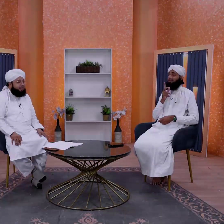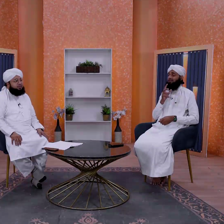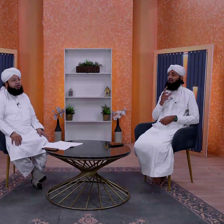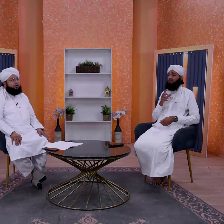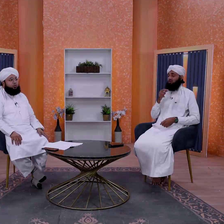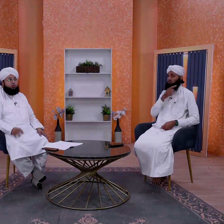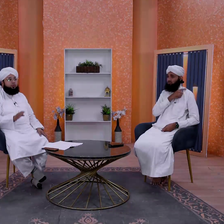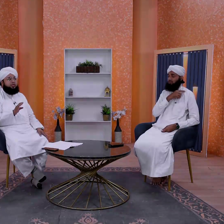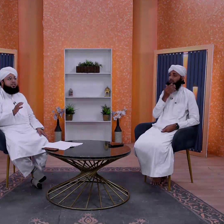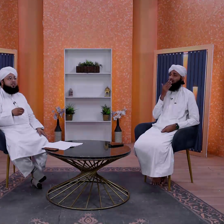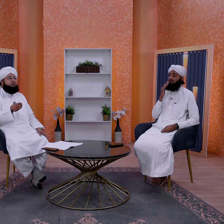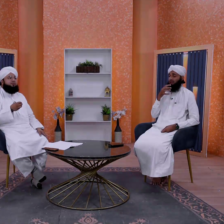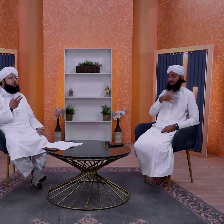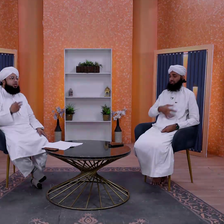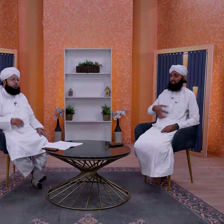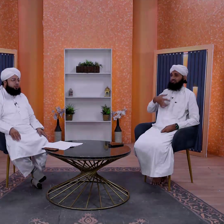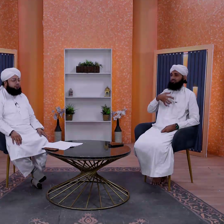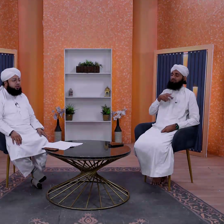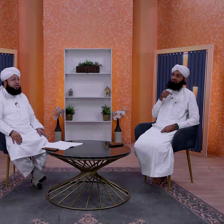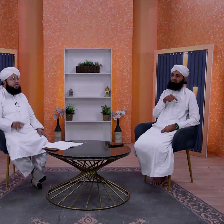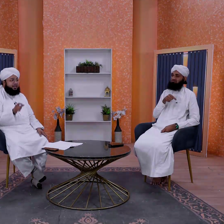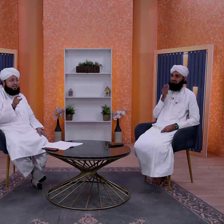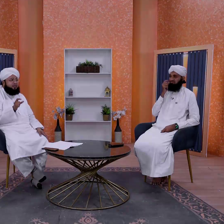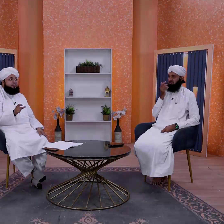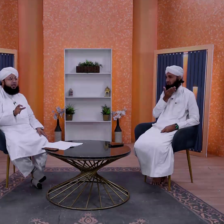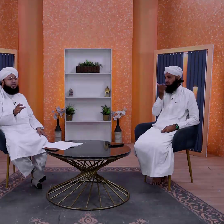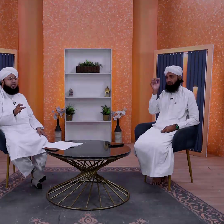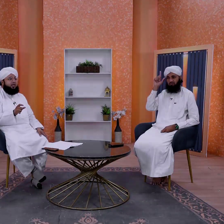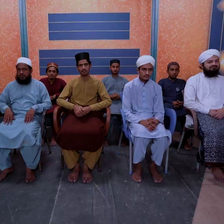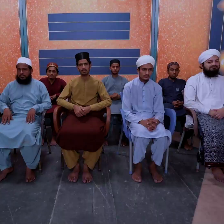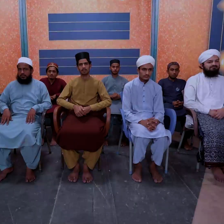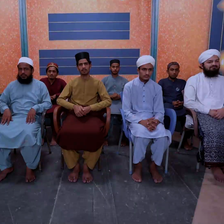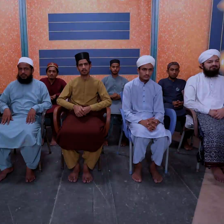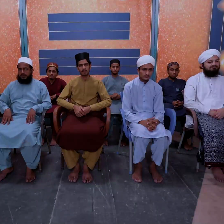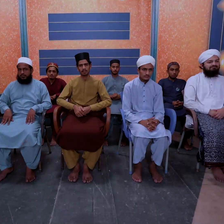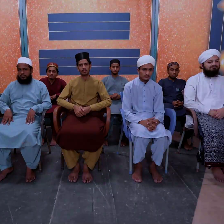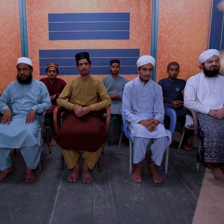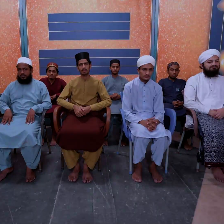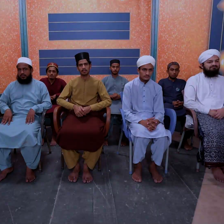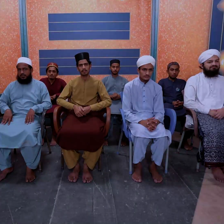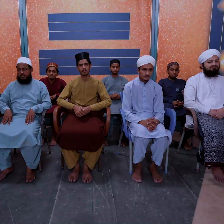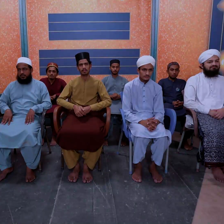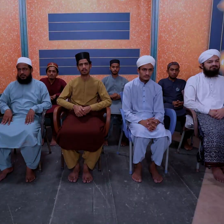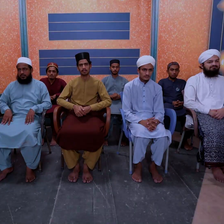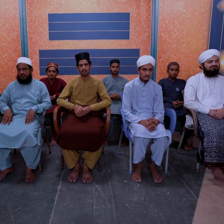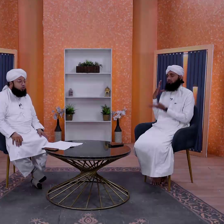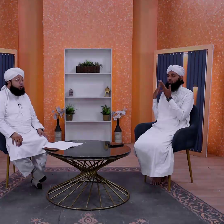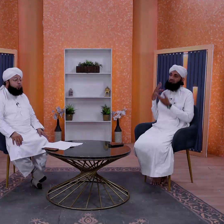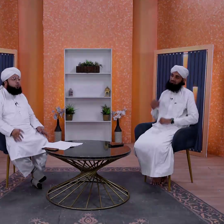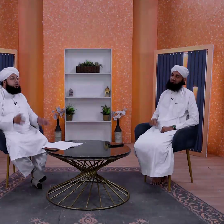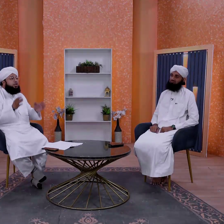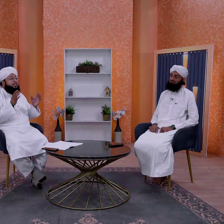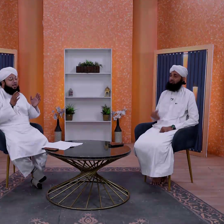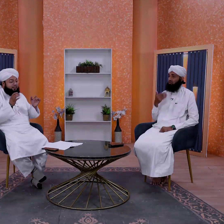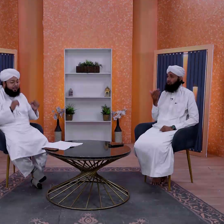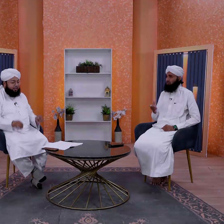کہ بعض دفعہ لوگوں کی اس طرف توجہ نہیں ہوتی، لیکن یہ ایک ایسی بیماری ہے کہ جو ہماری نیکیوں کو کھا جاتی ہے، اور لوگوں